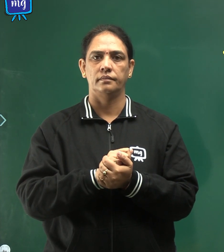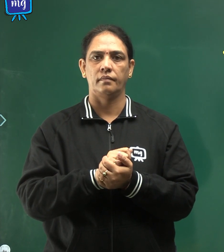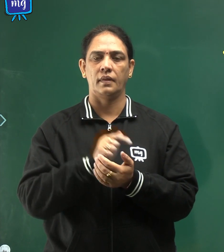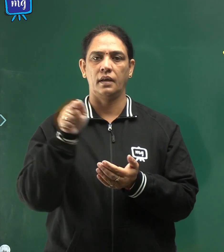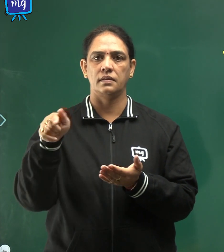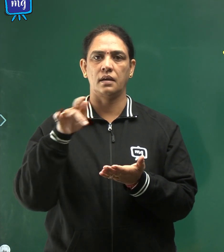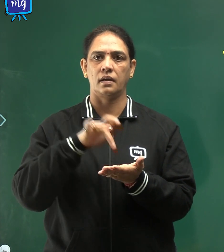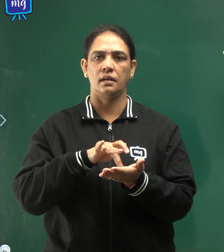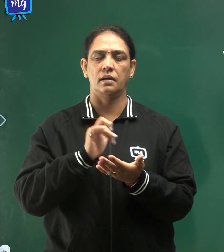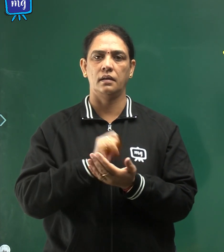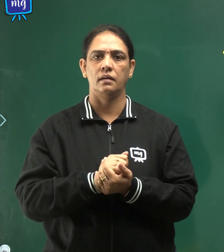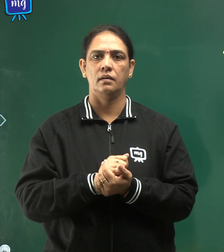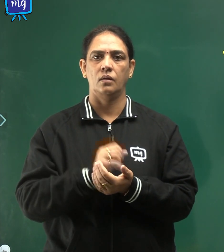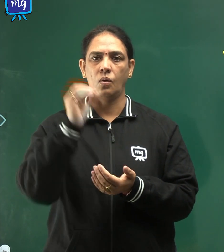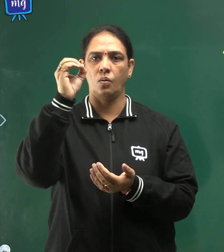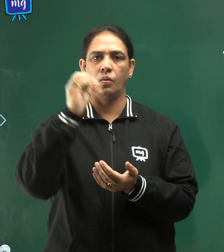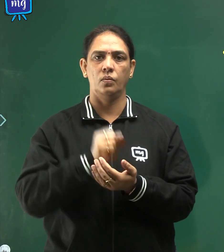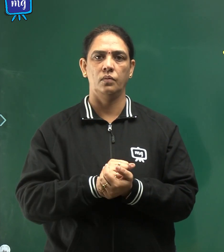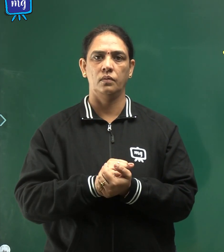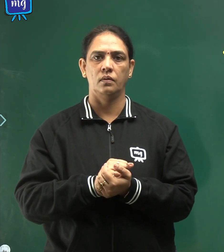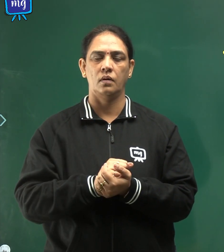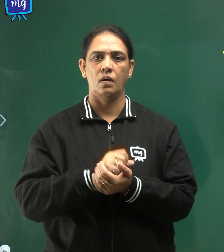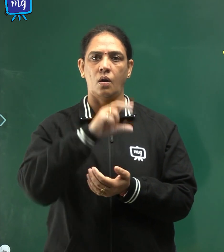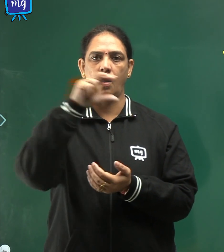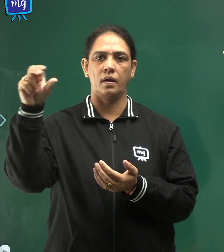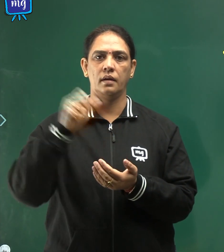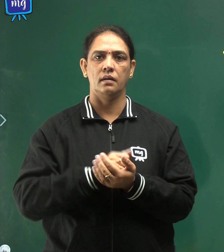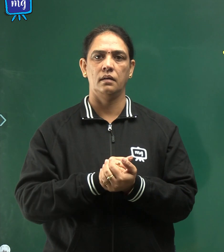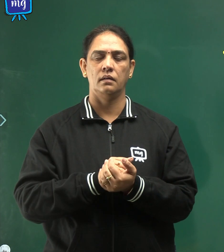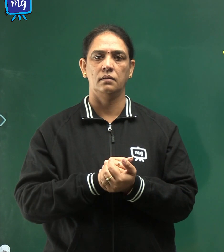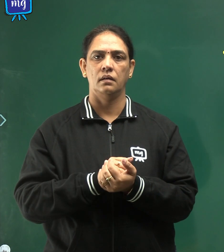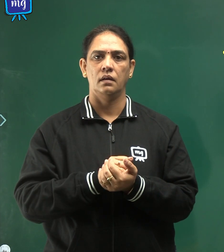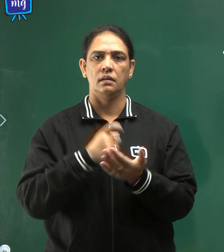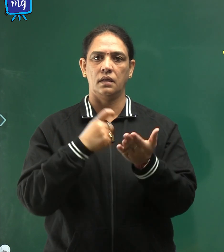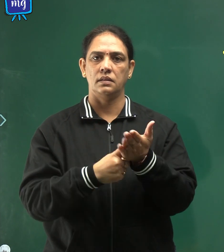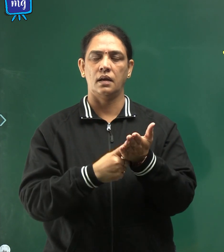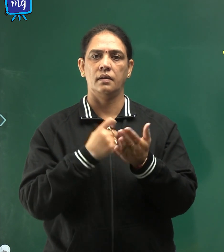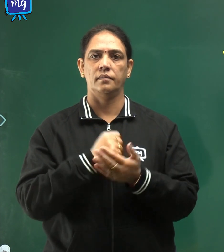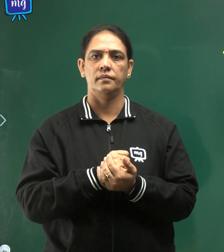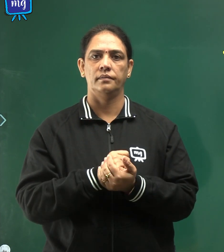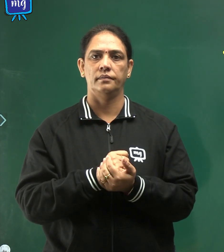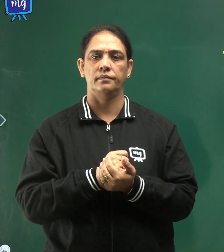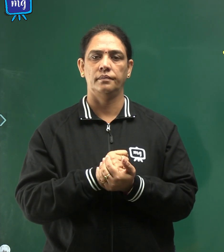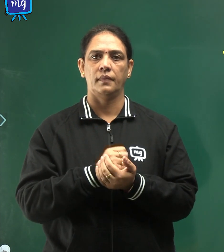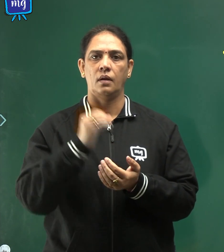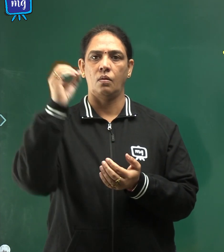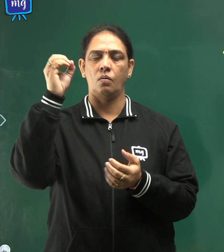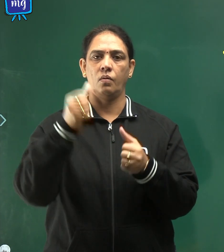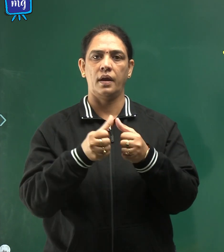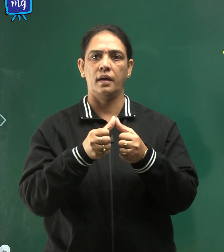इसका केंद्र O और त्रिज्या OA